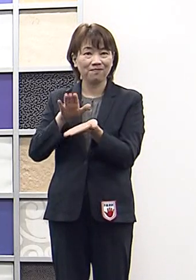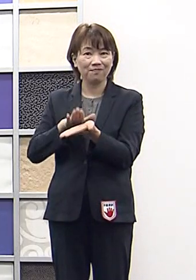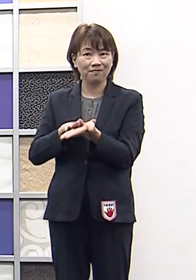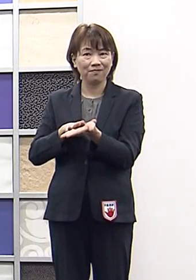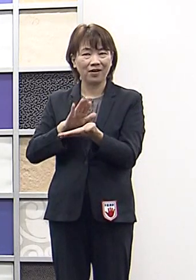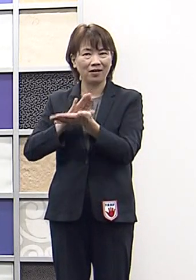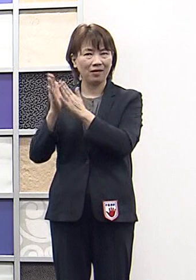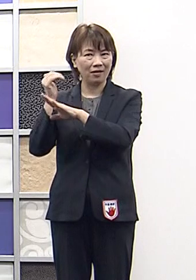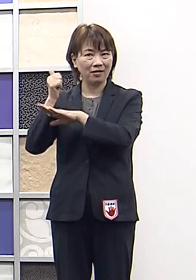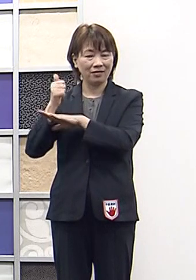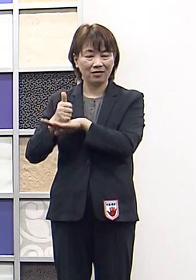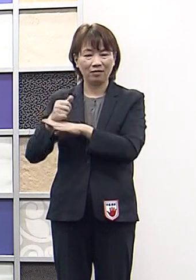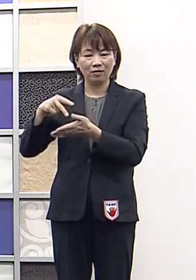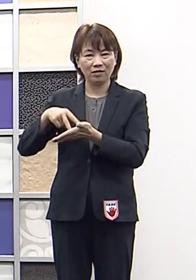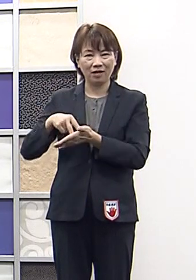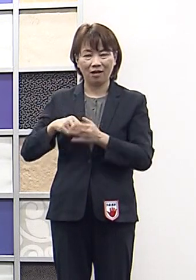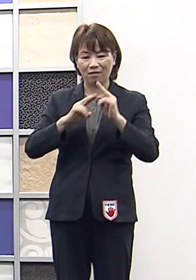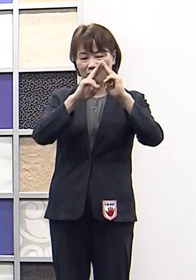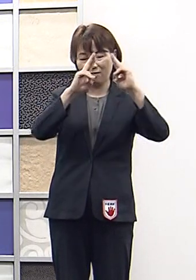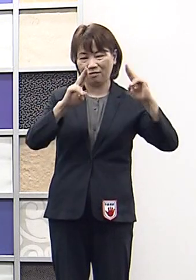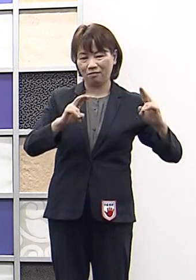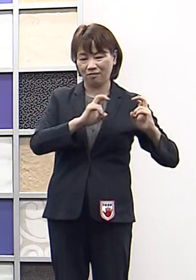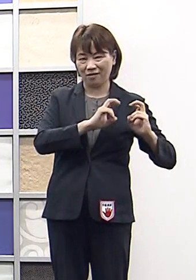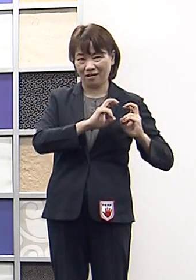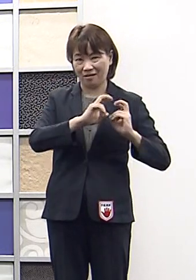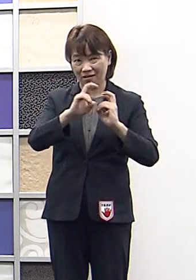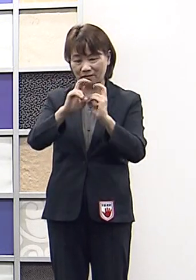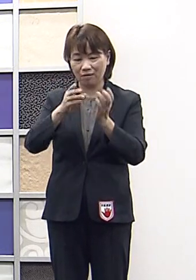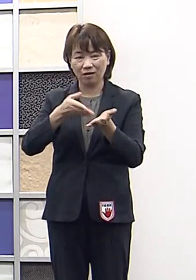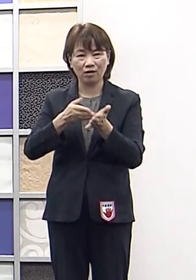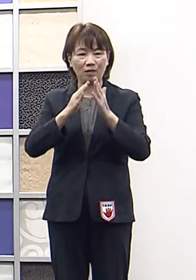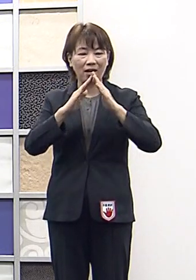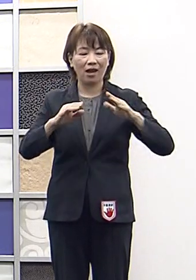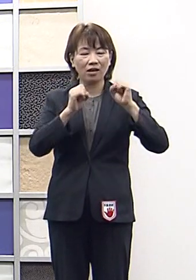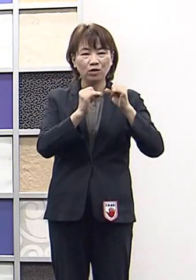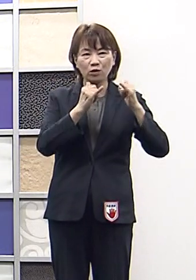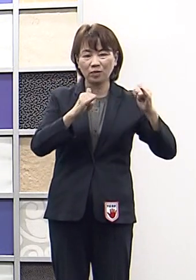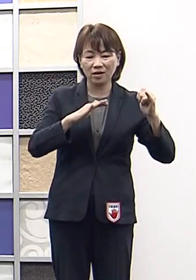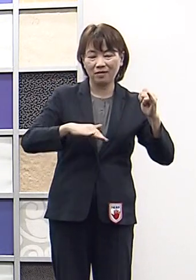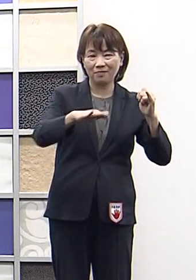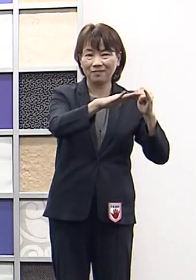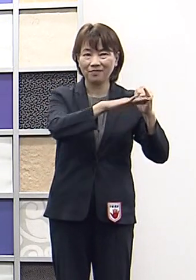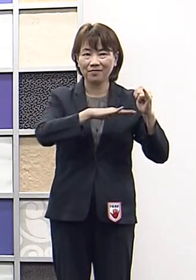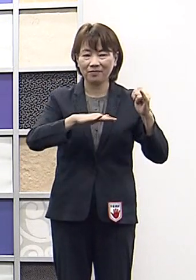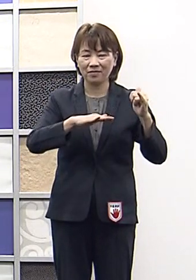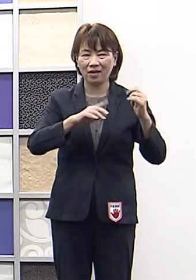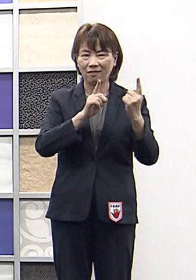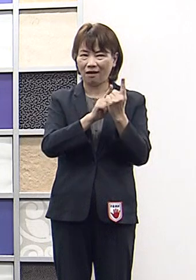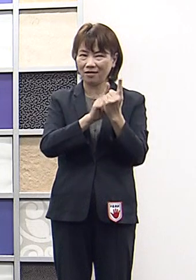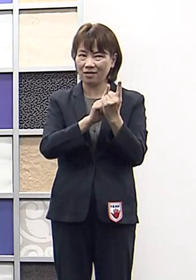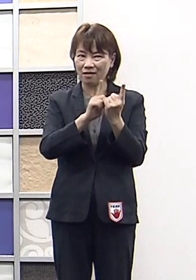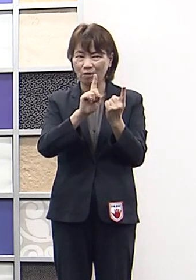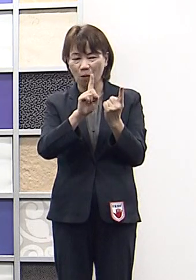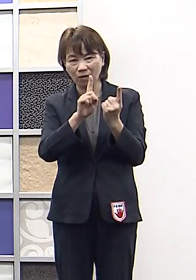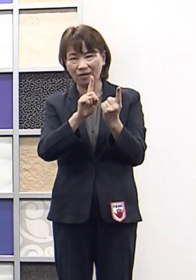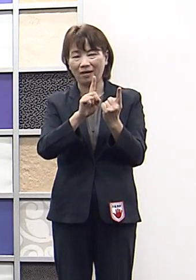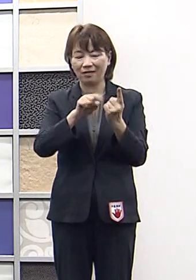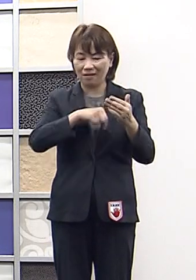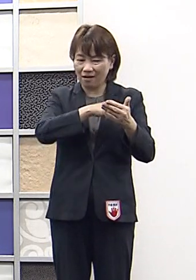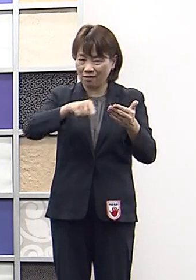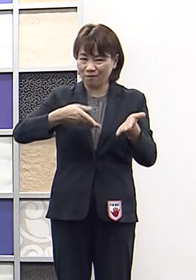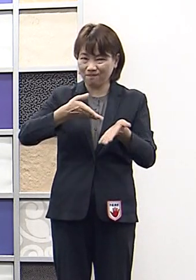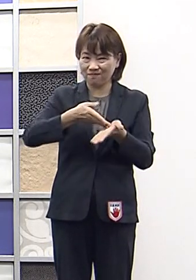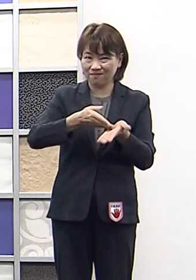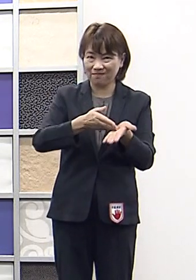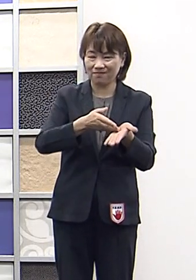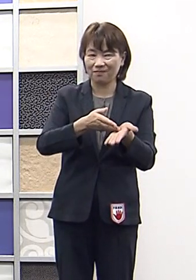として登山鉄道の説明会、住民に対して地元に対してどのようなことをお伝えしたい